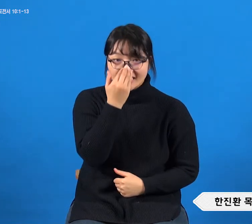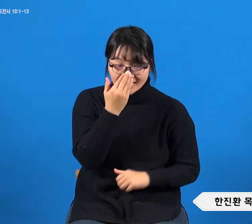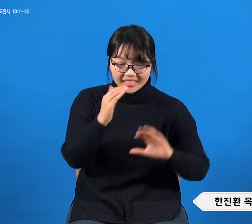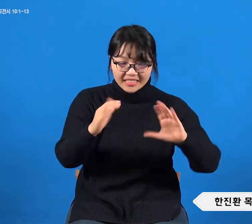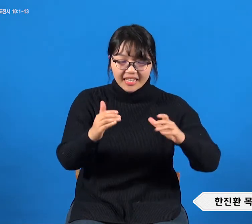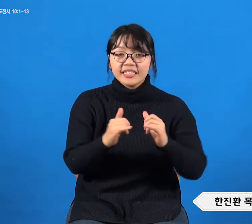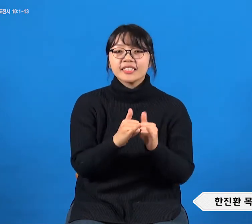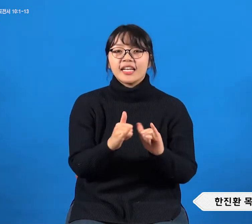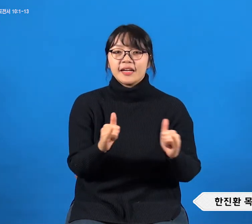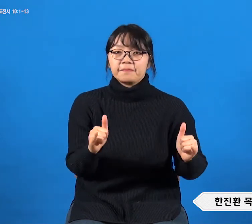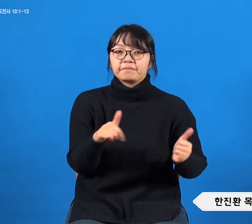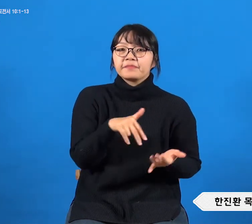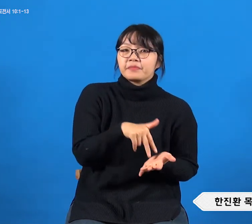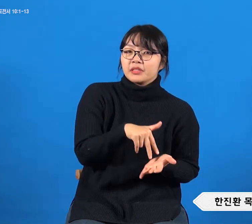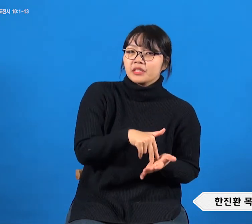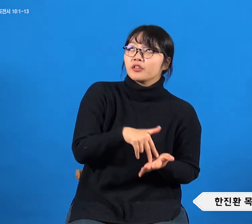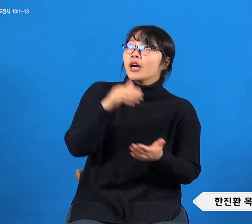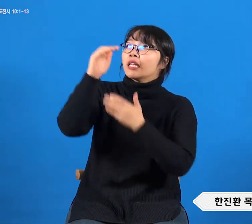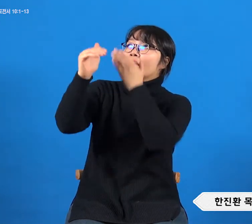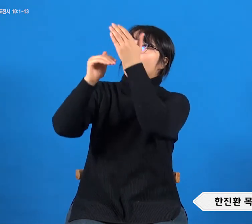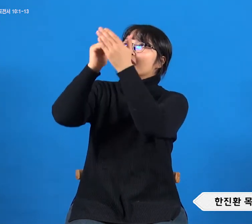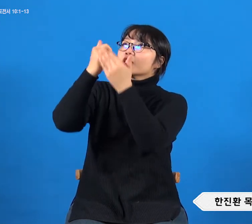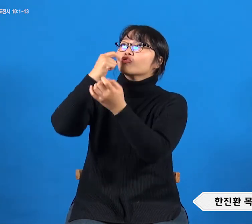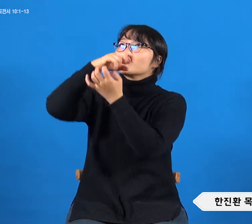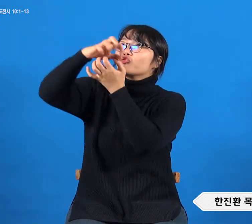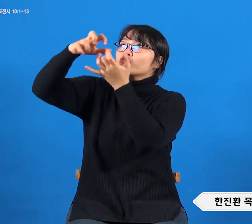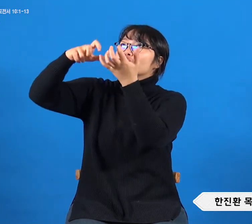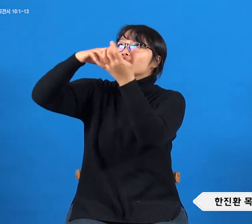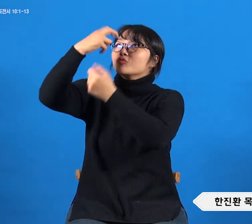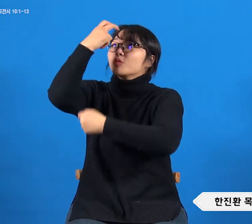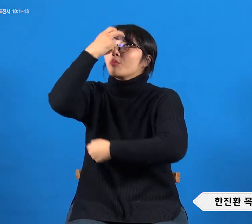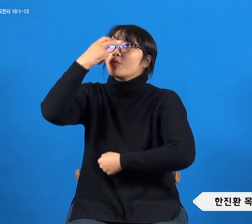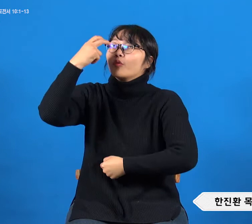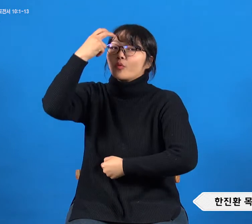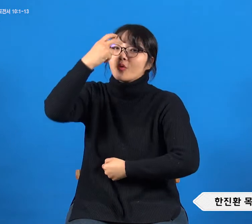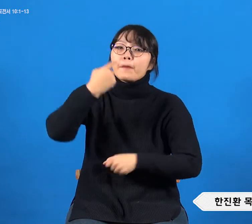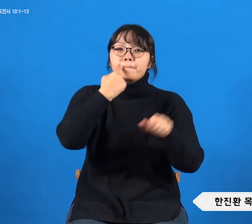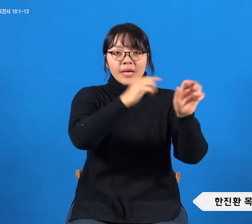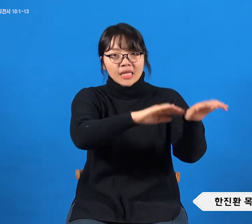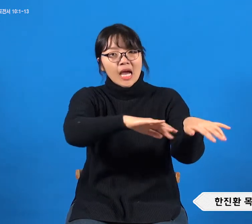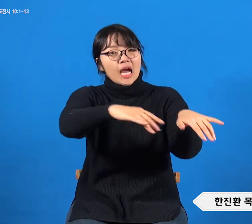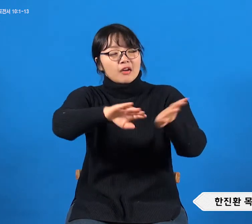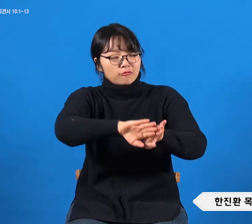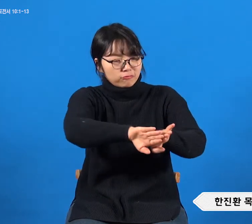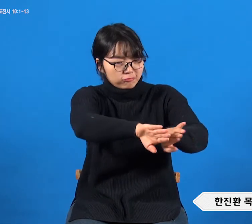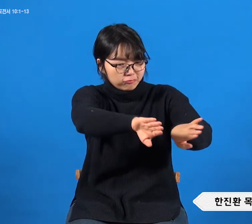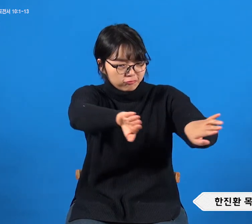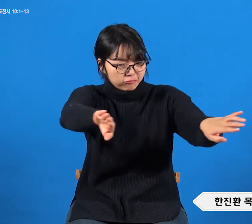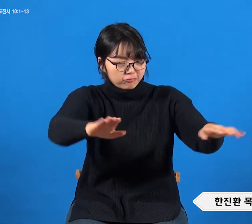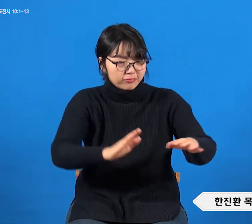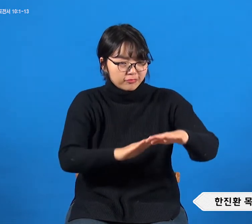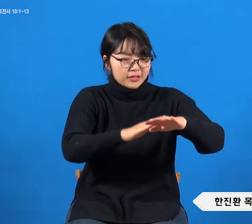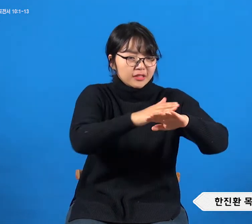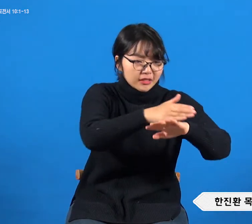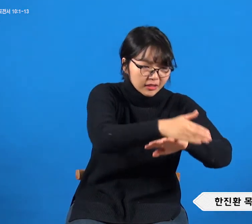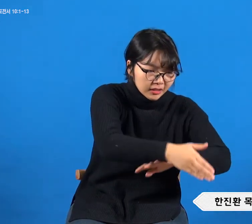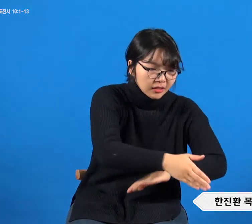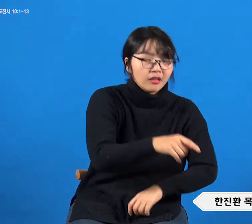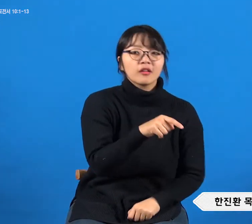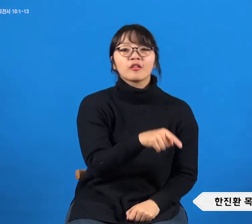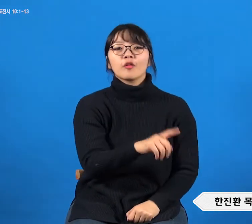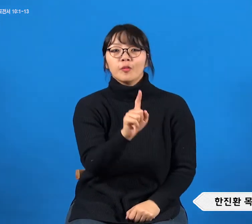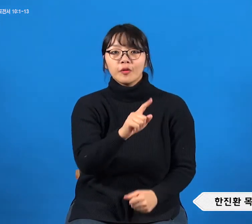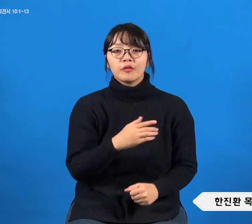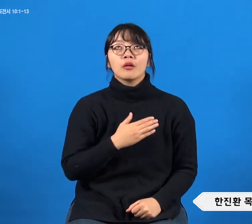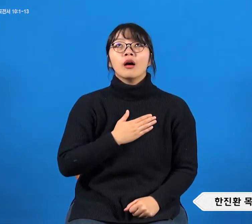이스라엘 백성들에게 하나님이 구름 기둥으로 보호해 주시고 바다 가운데로 지나가게 해 주시고 한 것도